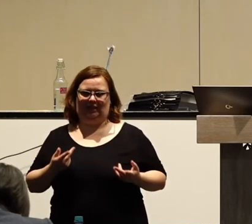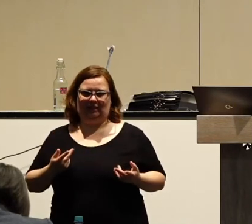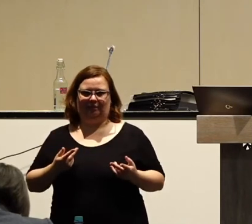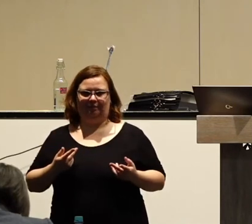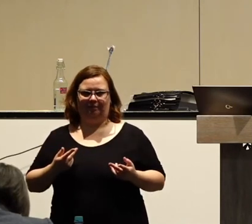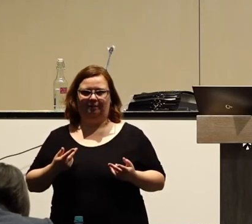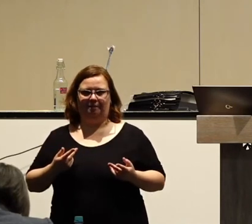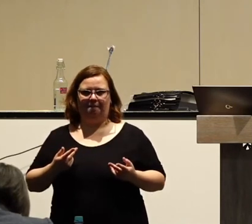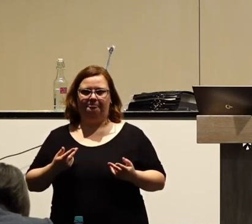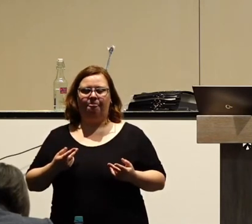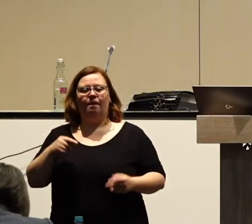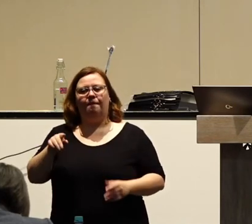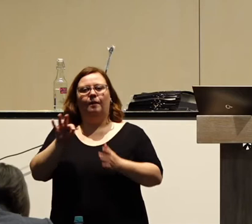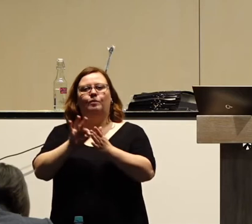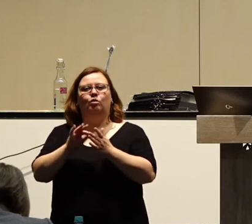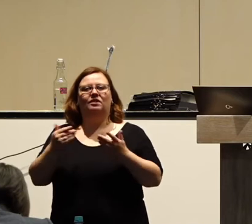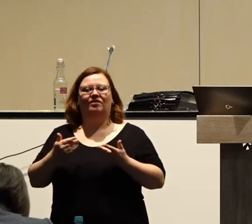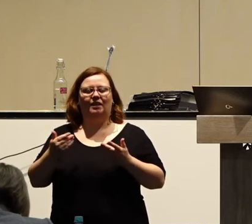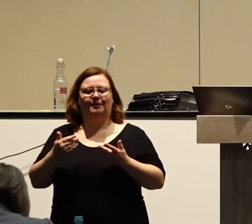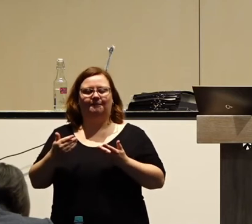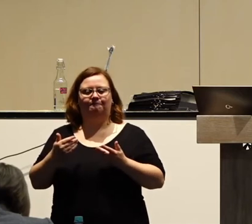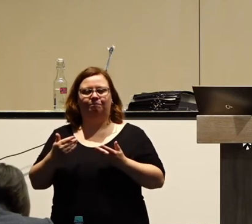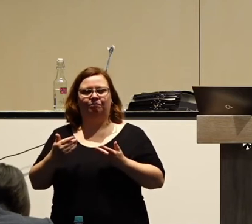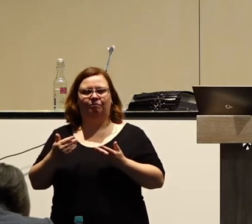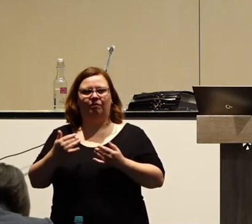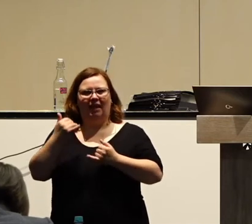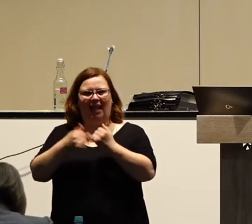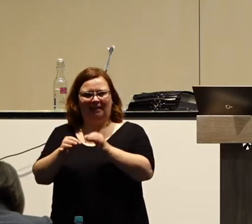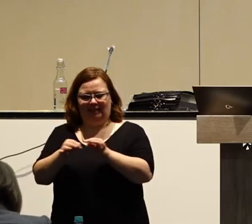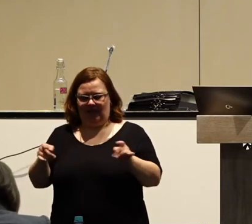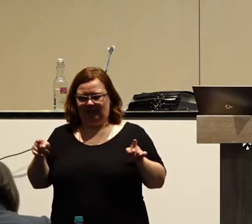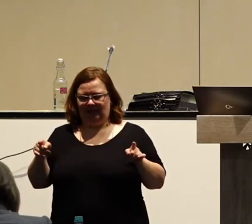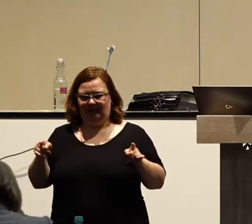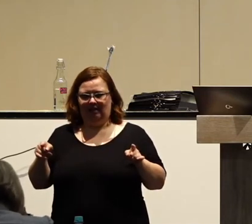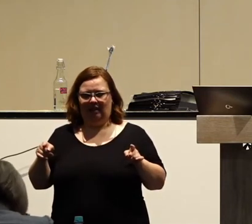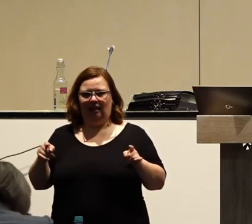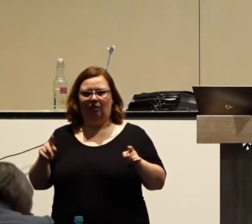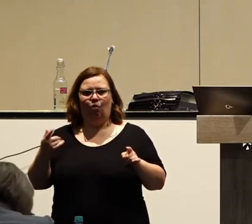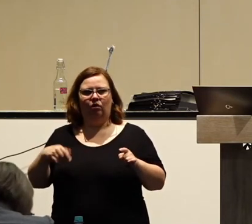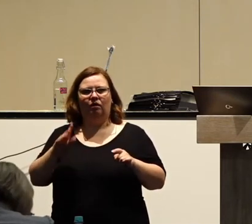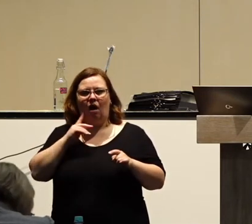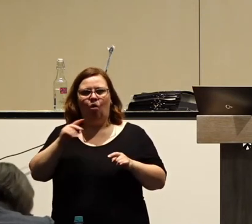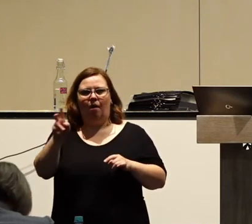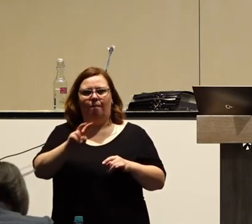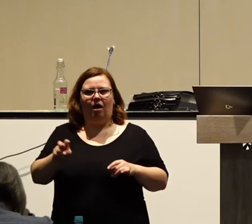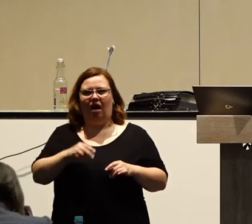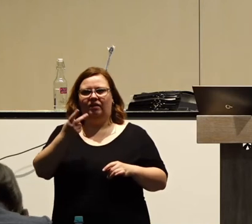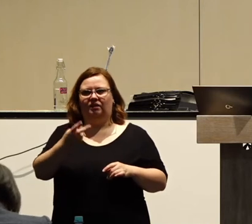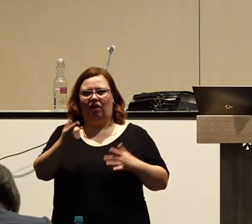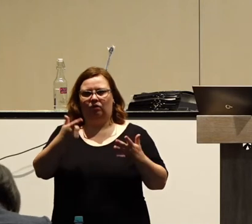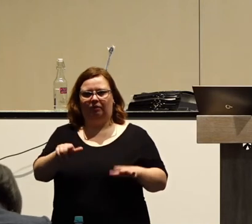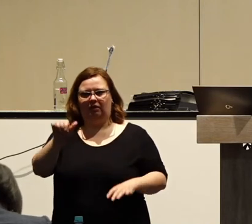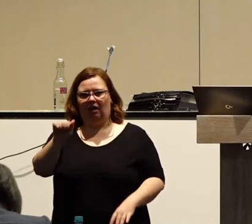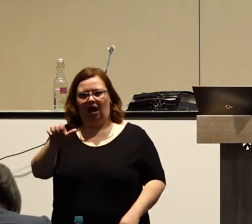wichtig. Es geht dabei bei unserem Ergänzungsantrag um den letzten Satz. Dabei ist auch die Erhaltung des Paragraph